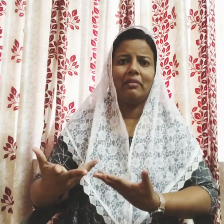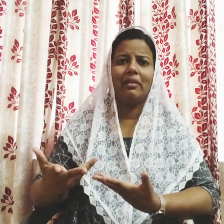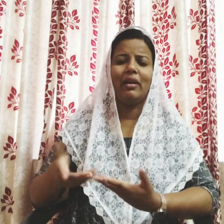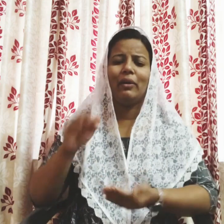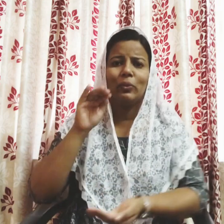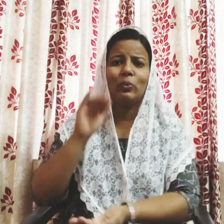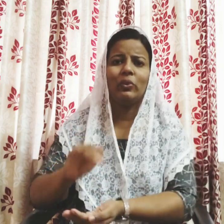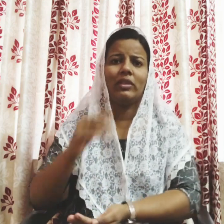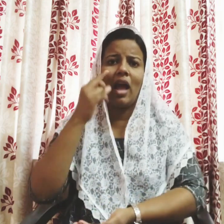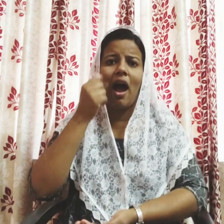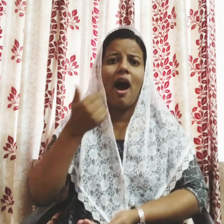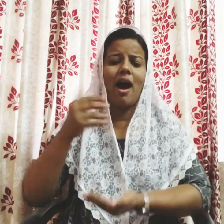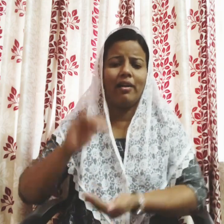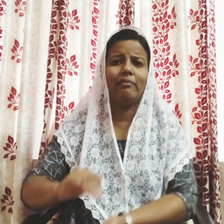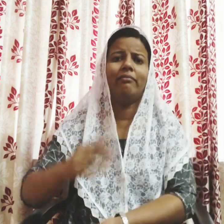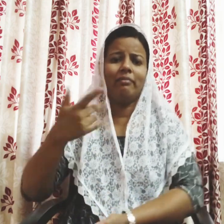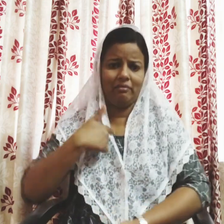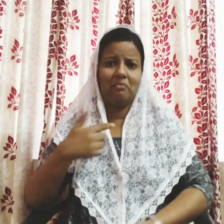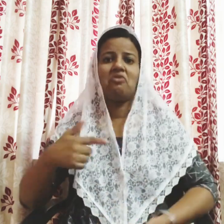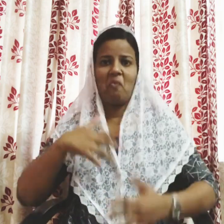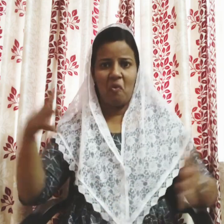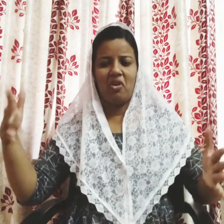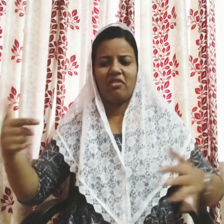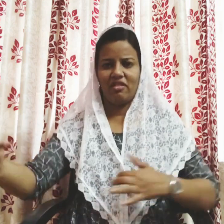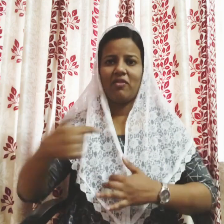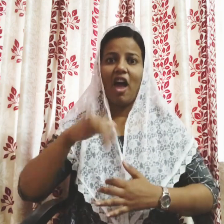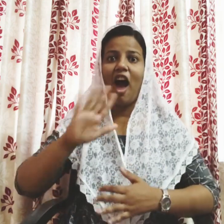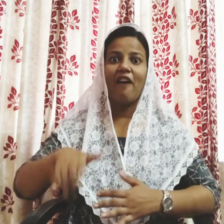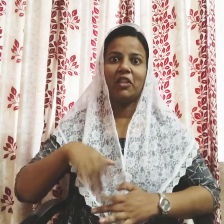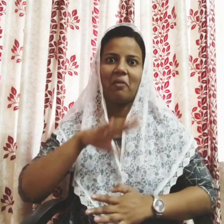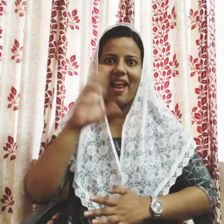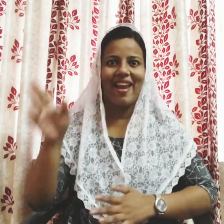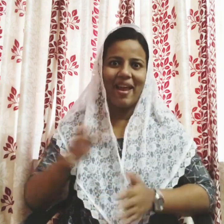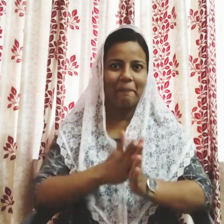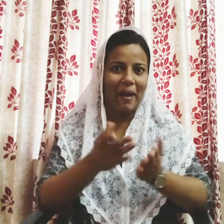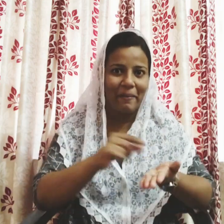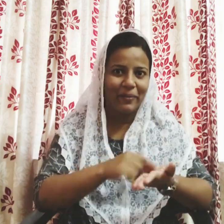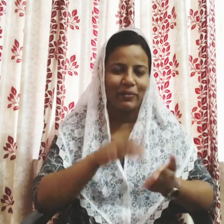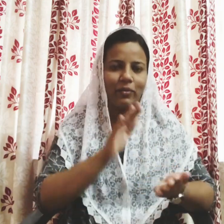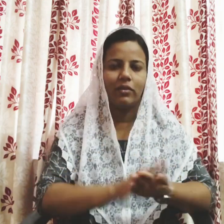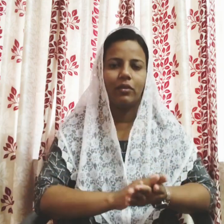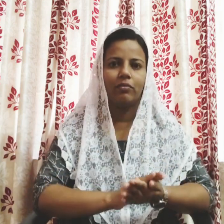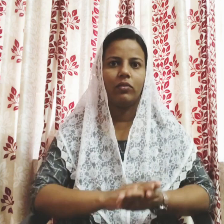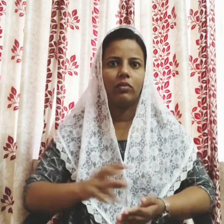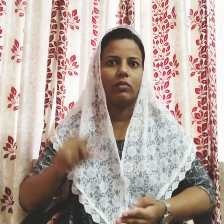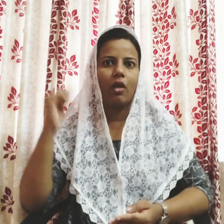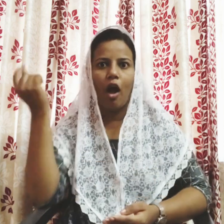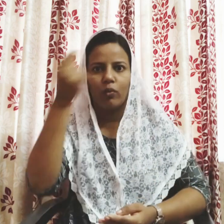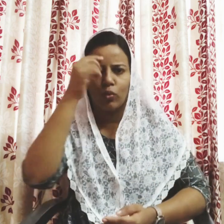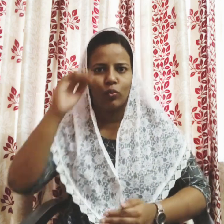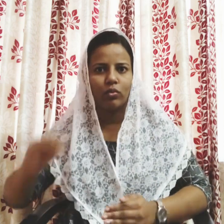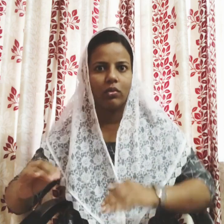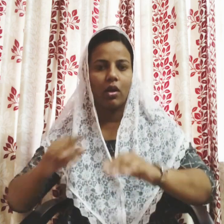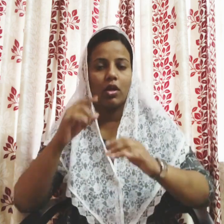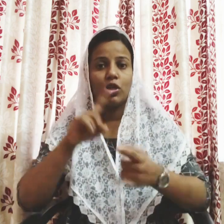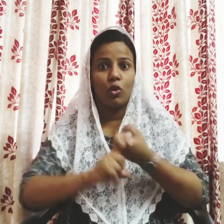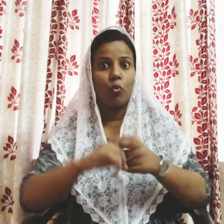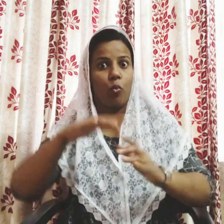ഇങ്ങനെ, നീ ഒരു കൊച്ചു ചെറുക്കൻ, നീ എന്നാ എൻ്റെ അടുക്കെ ഇങ്ങനെ വരുന്നത് എന്ന് വെച്ചാൽ, ഗോലിയാത്ത് നോക്കുമ്പോൾ ഗോലിയാത്ത് വലിയവനാണ്, ദാവീദ് ചെറിയ